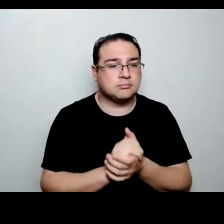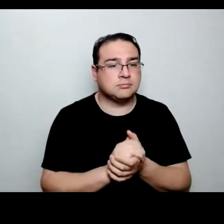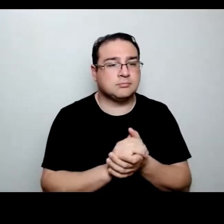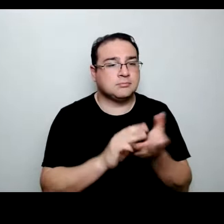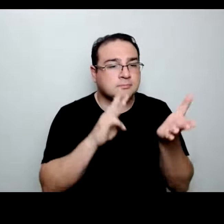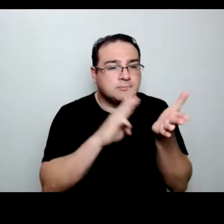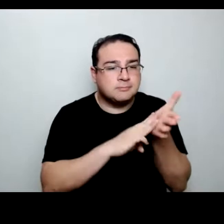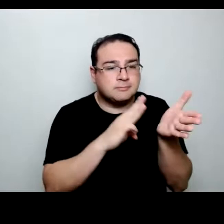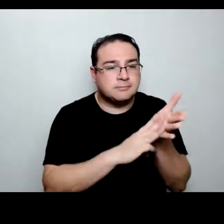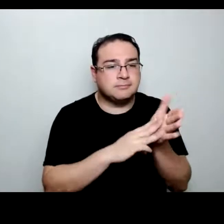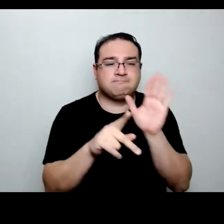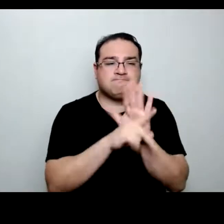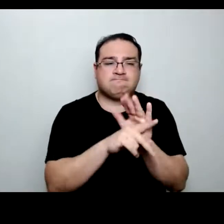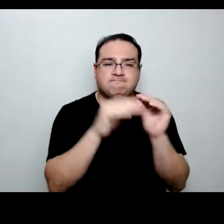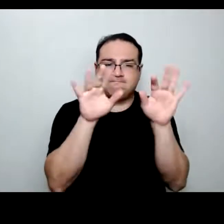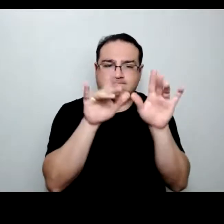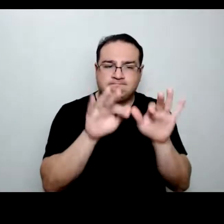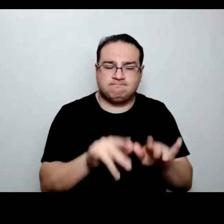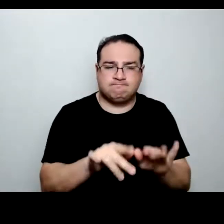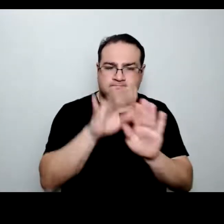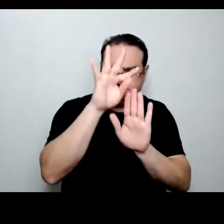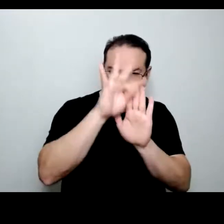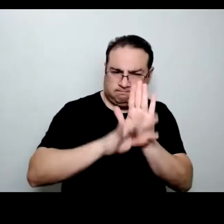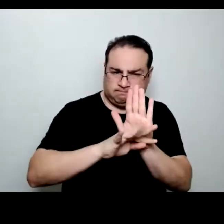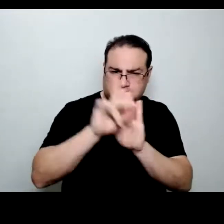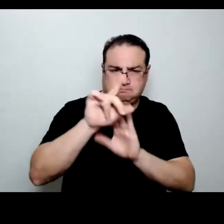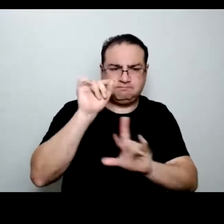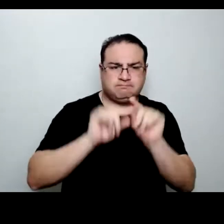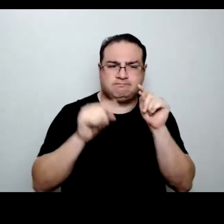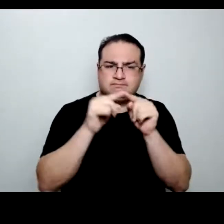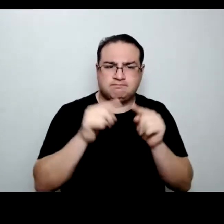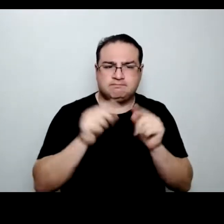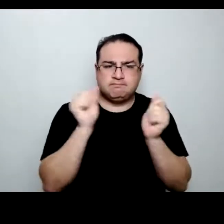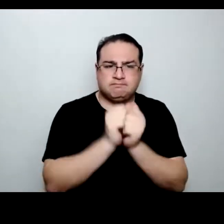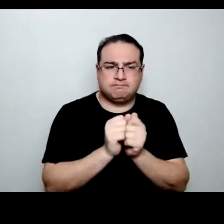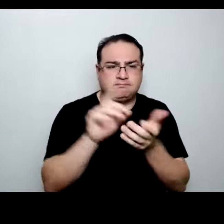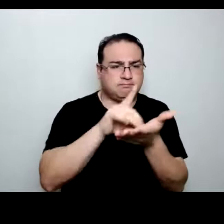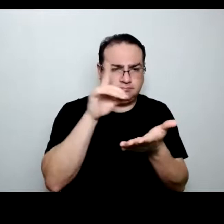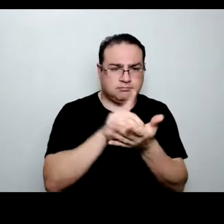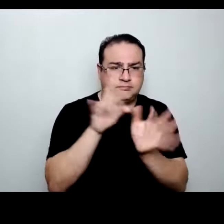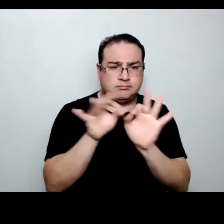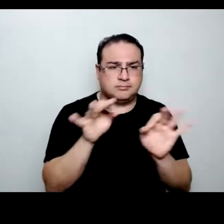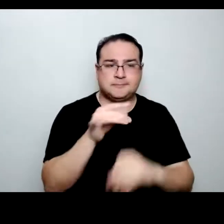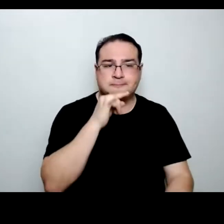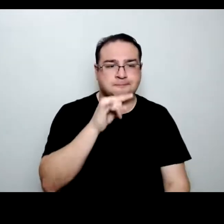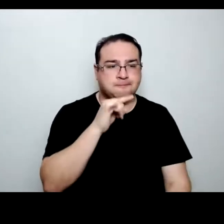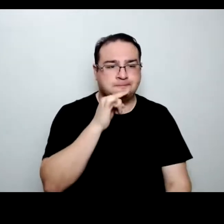o processador de Word não é uma opção para você fazer um dicionário.